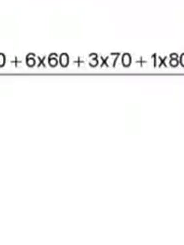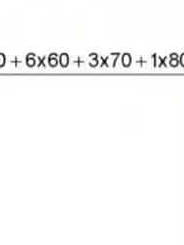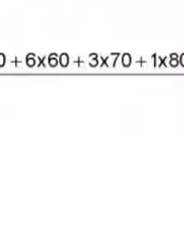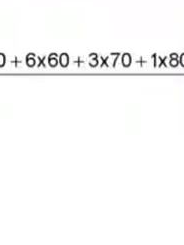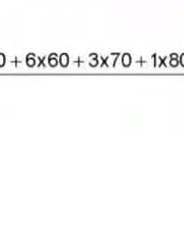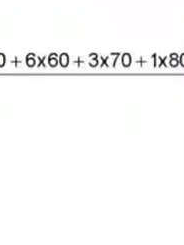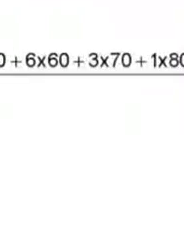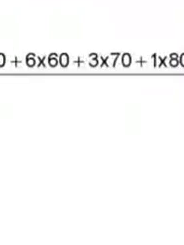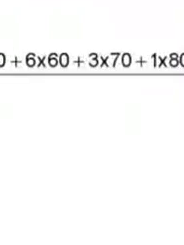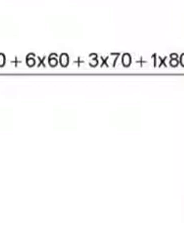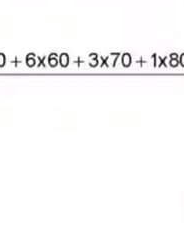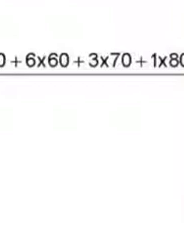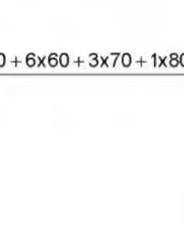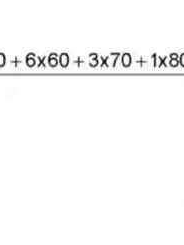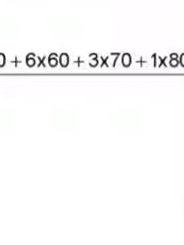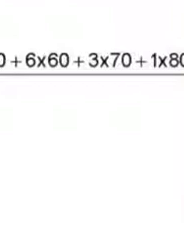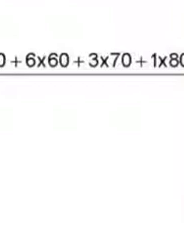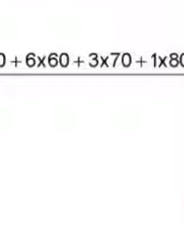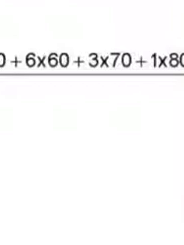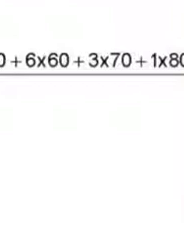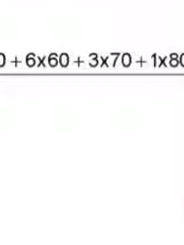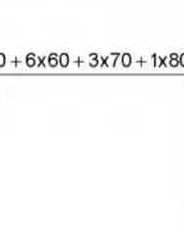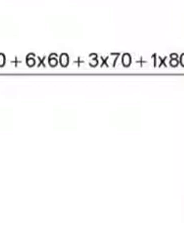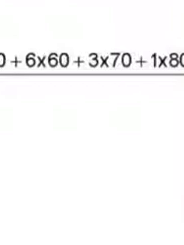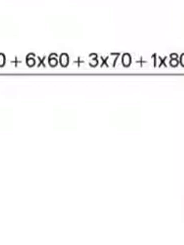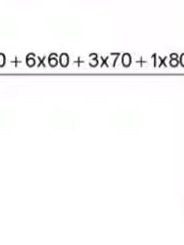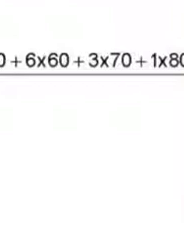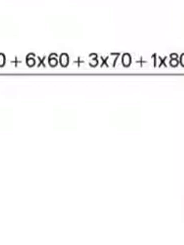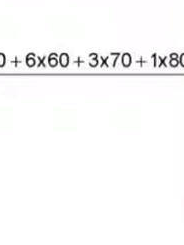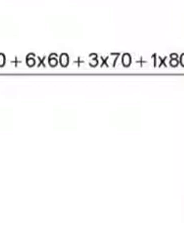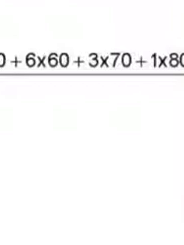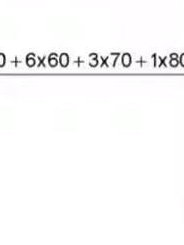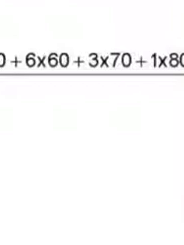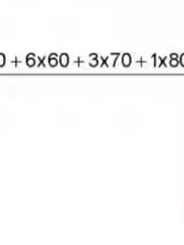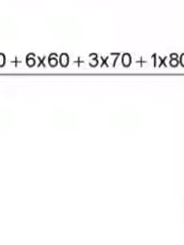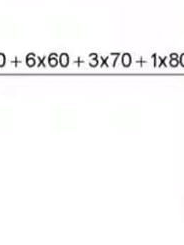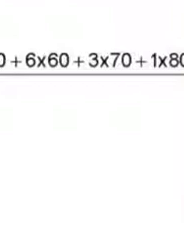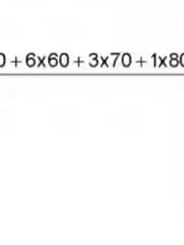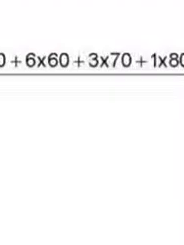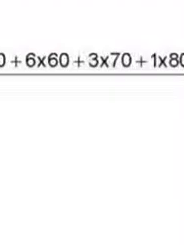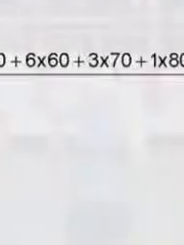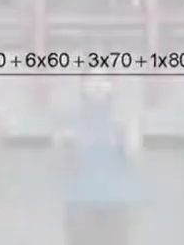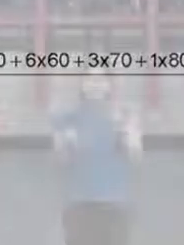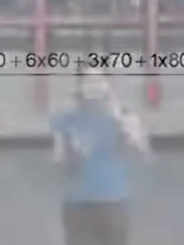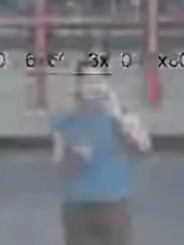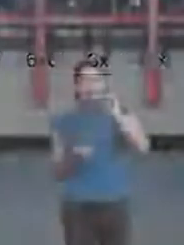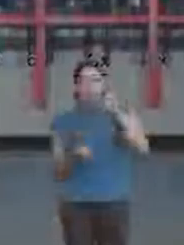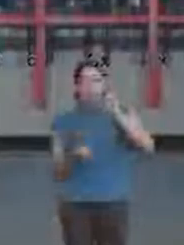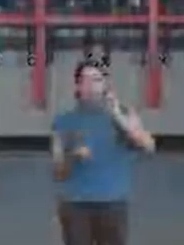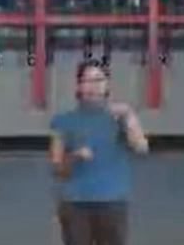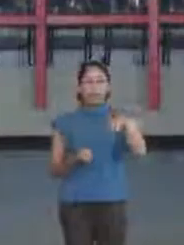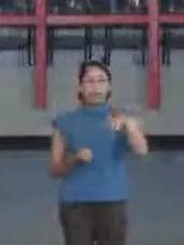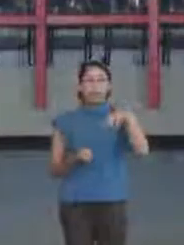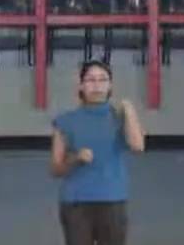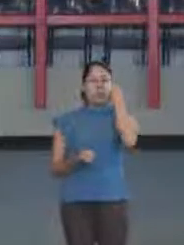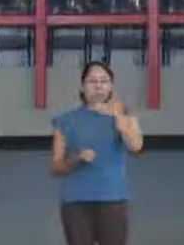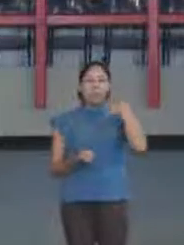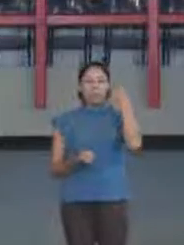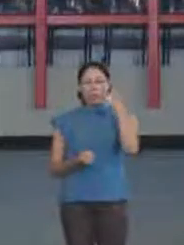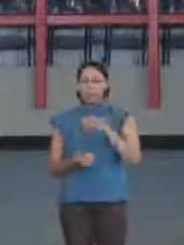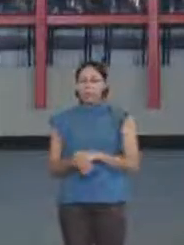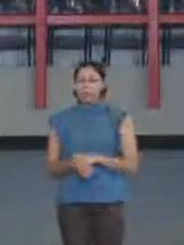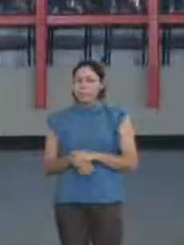E, finalmente, mais um veículo que andava a 80 km por hora. Então, vamos entender o que foi que eu coloquei aí nessa